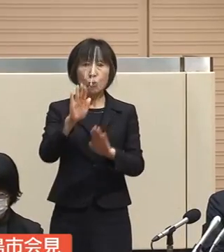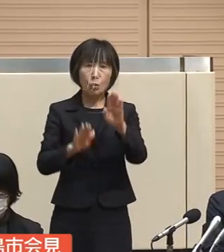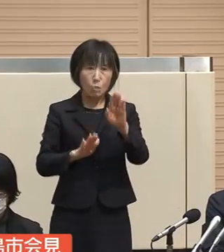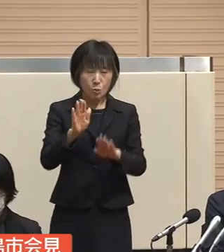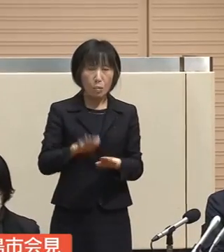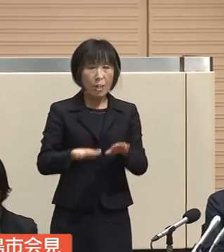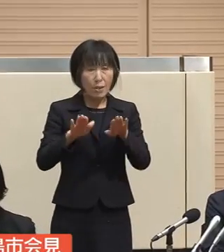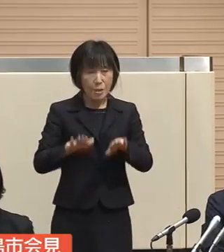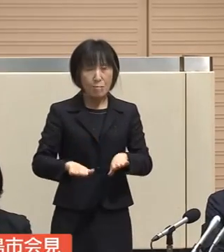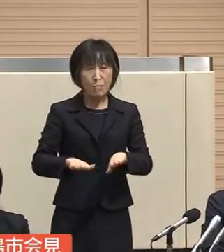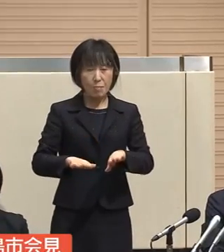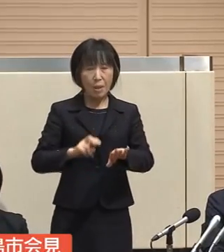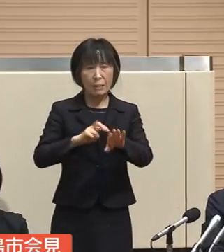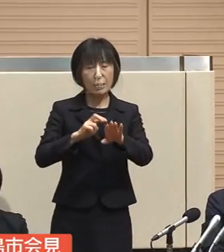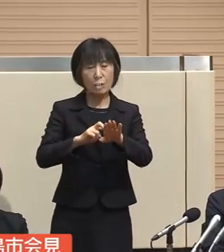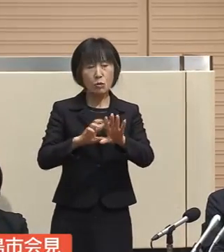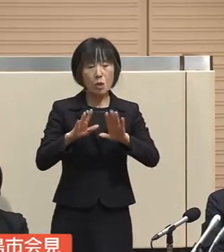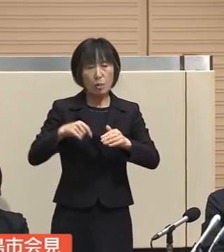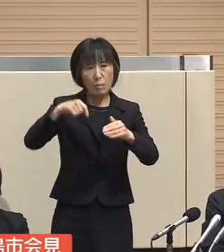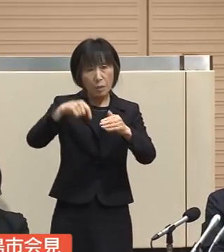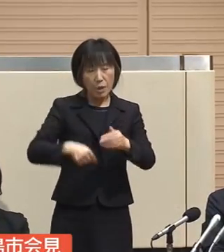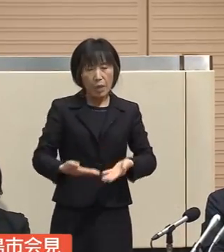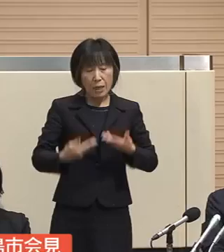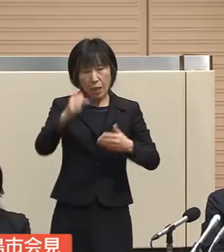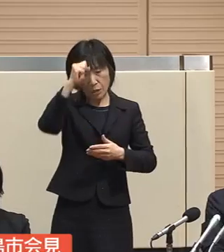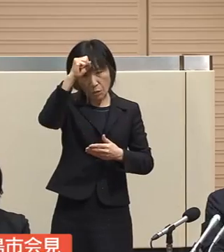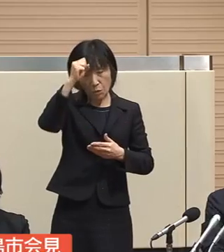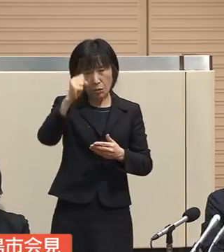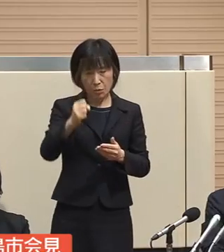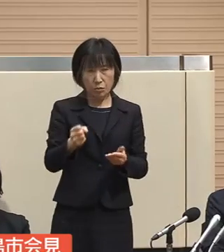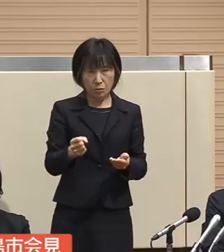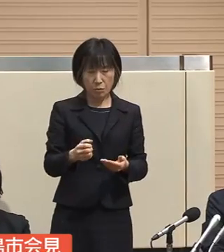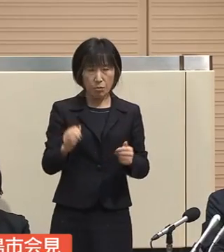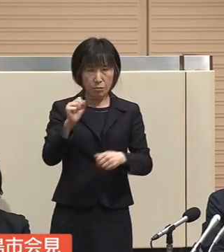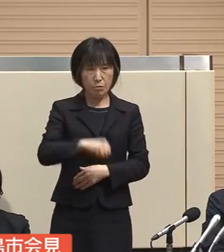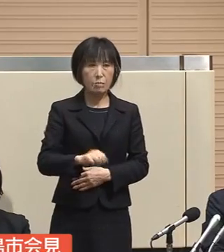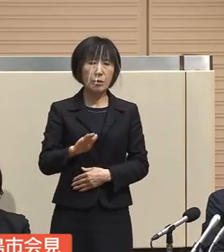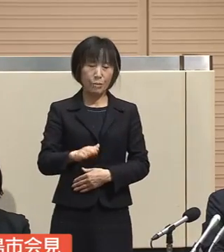病院で見ていただいている限りでは軽症であるというふうに認識しています。